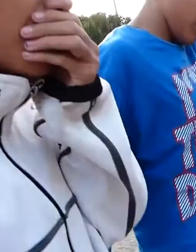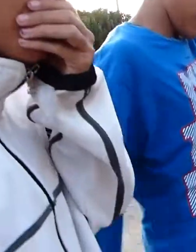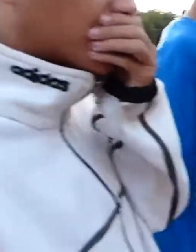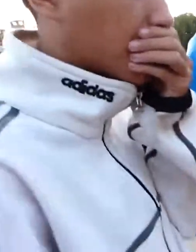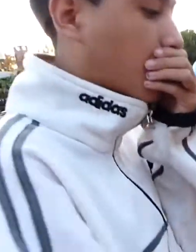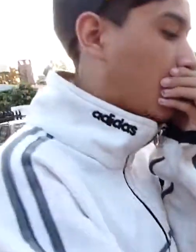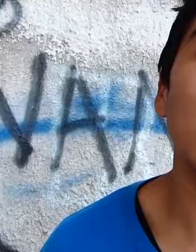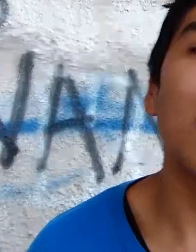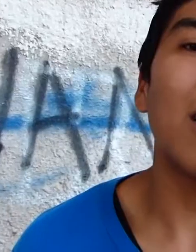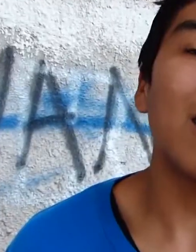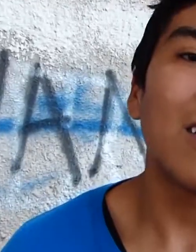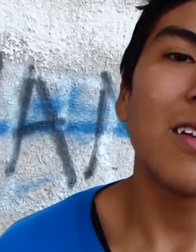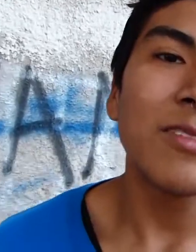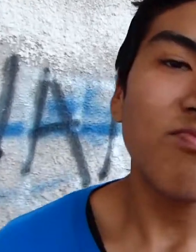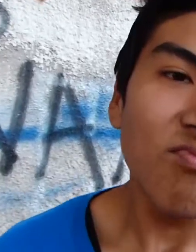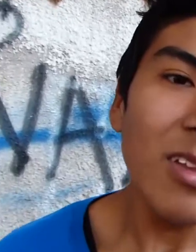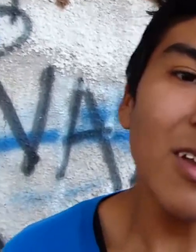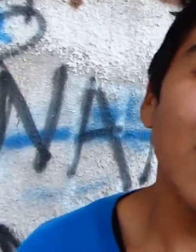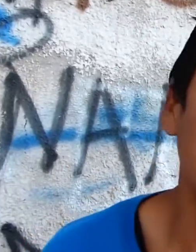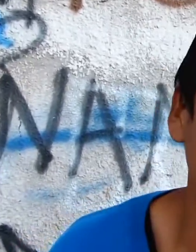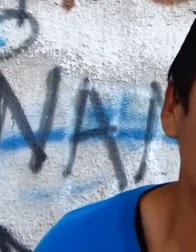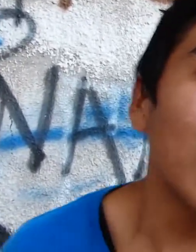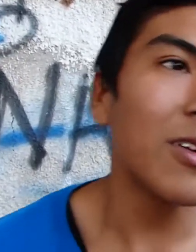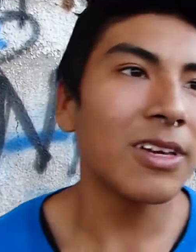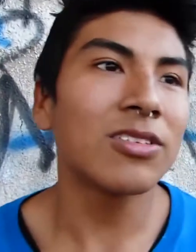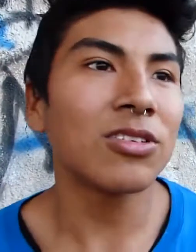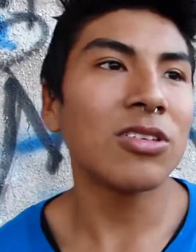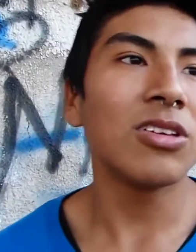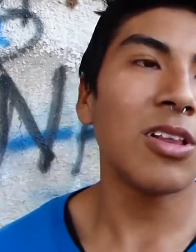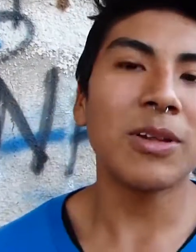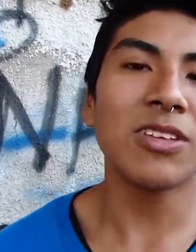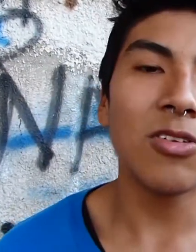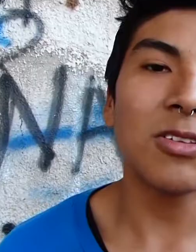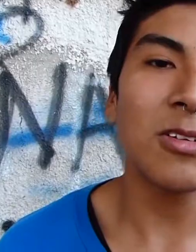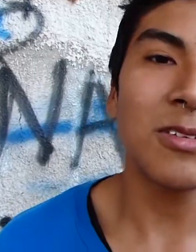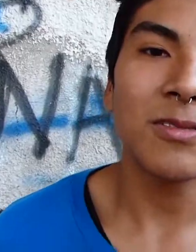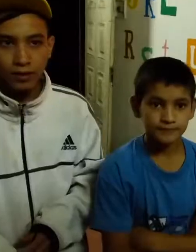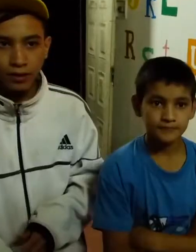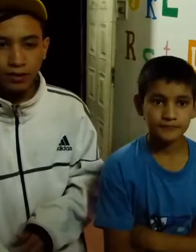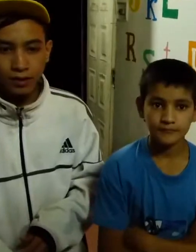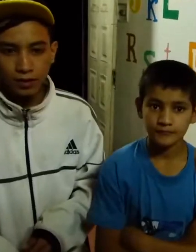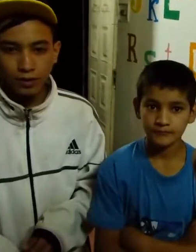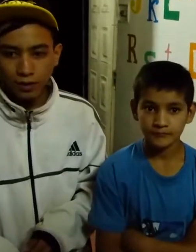gusta mucho rapear y bailar. Y bueno, y eso, y le mando saludos a todos.